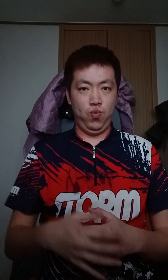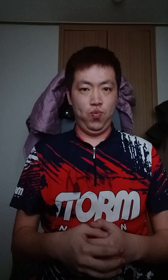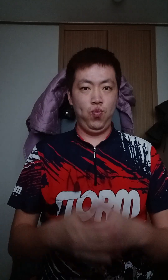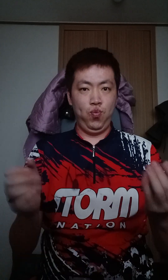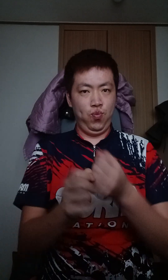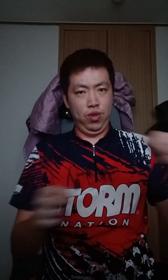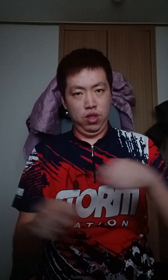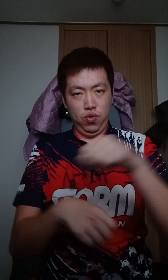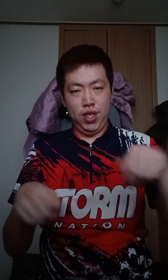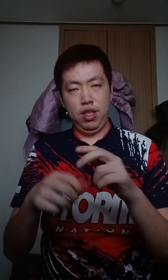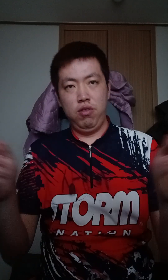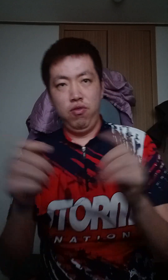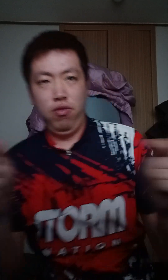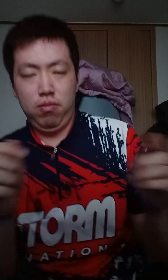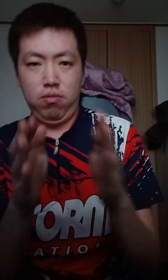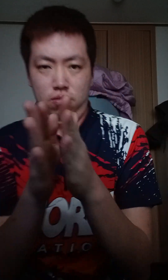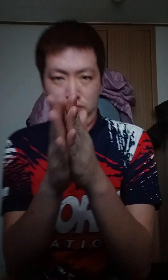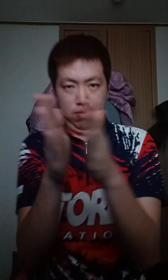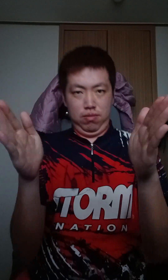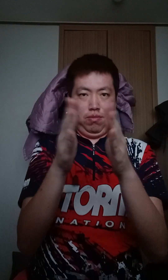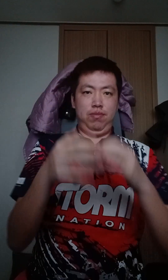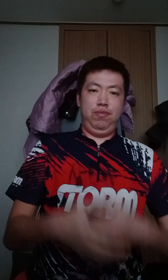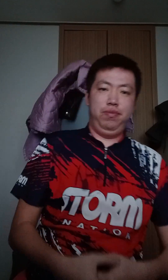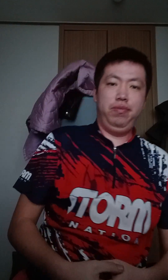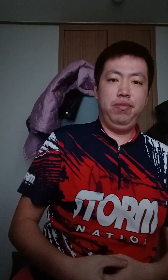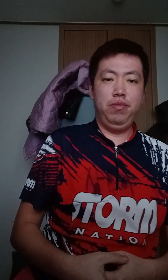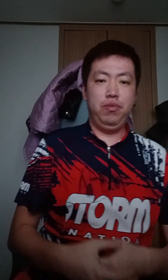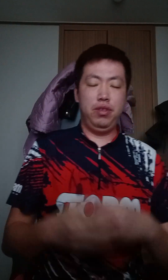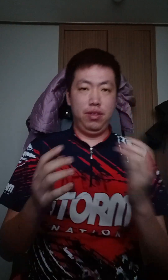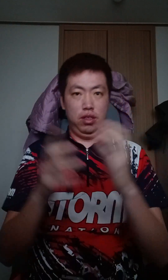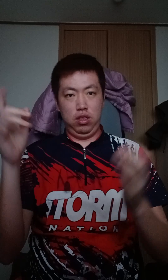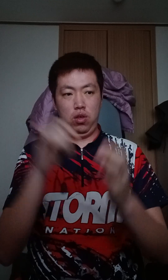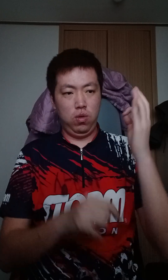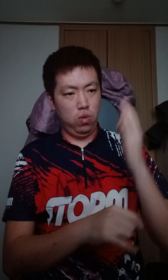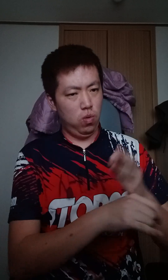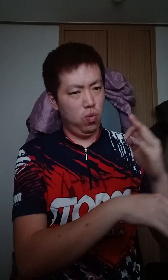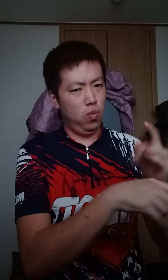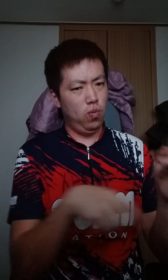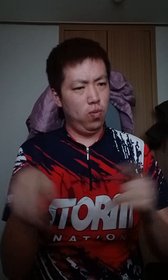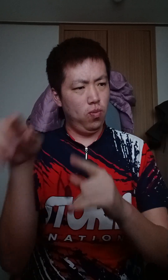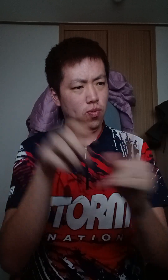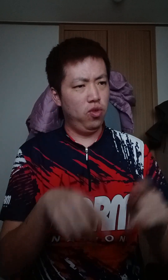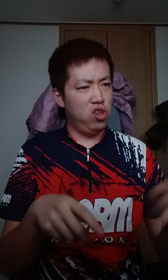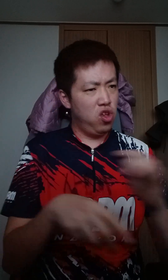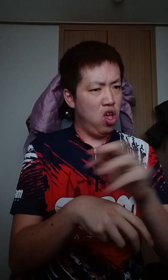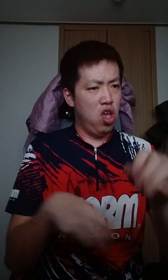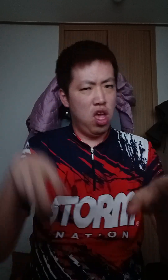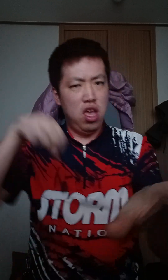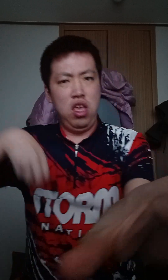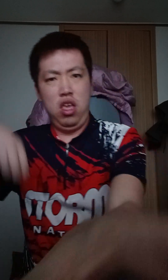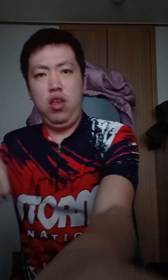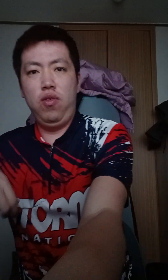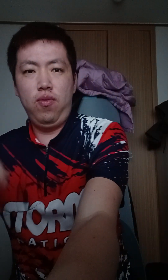운전기사가 버스에 올라타 운행을 준비합니다. 그런데 갑자기 버스 앞으로 가방을 맨 아이 한 명이